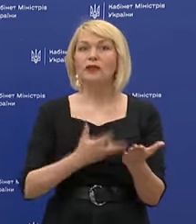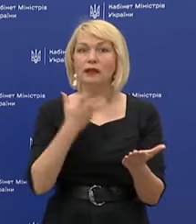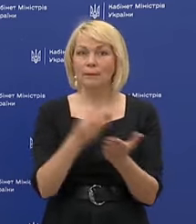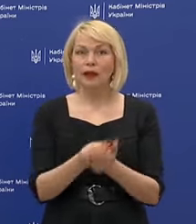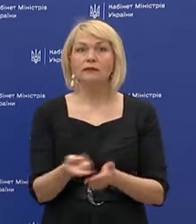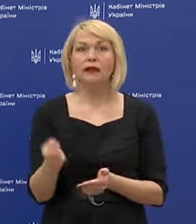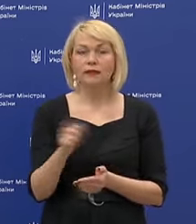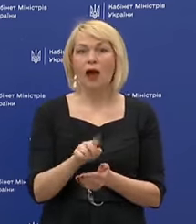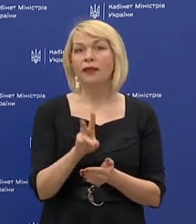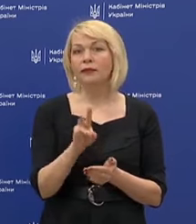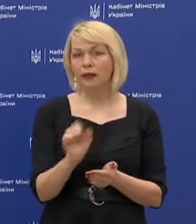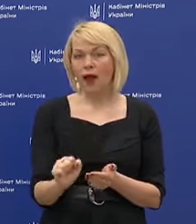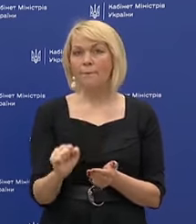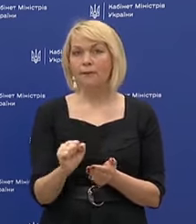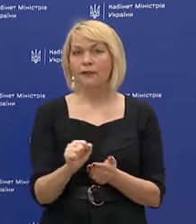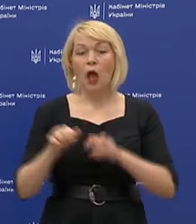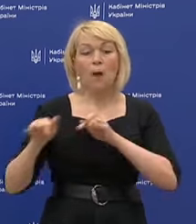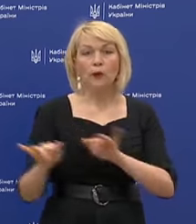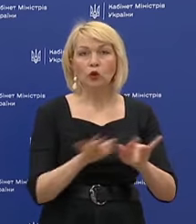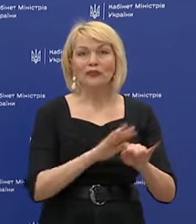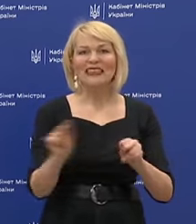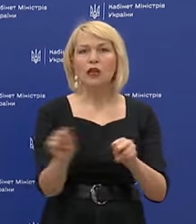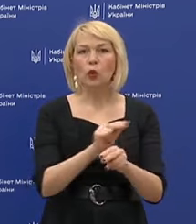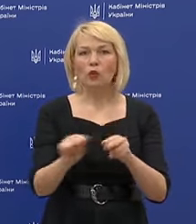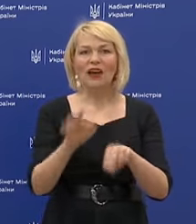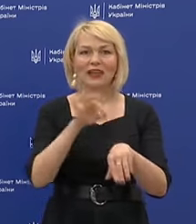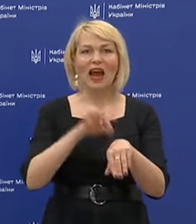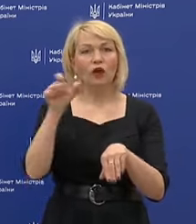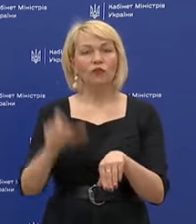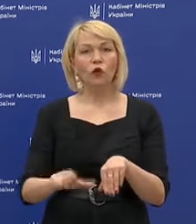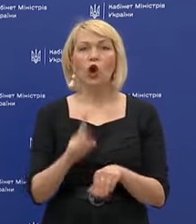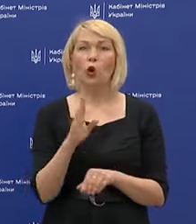та на процес лікування хворих на